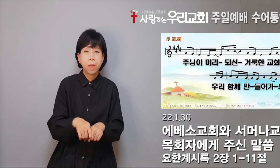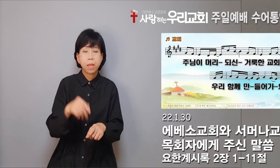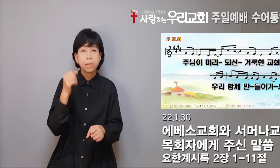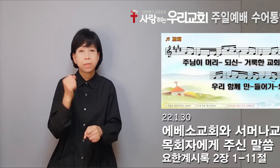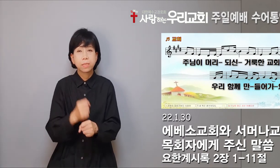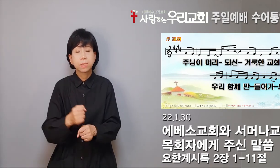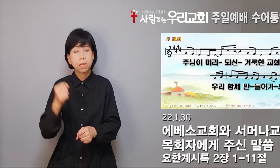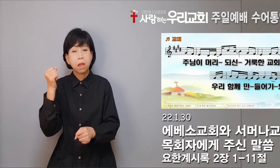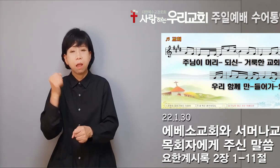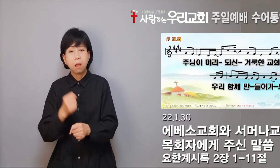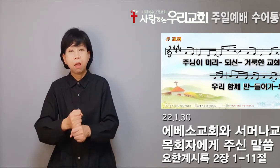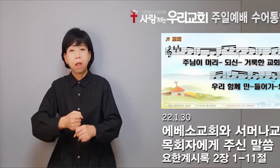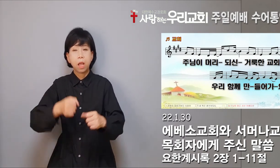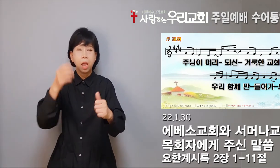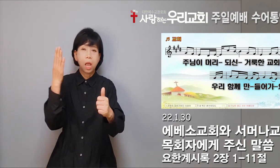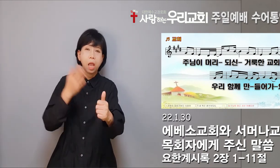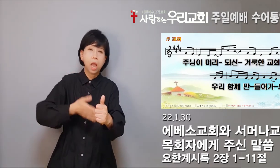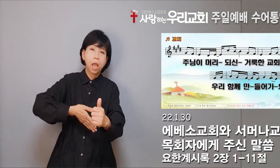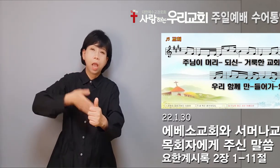만들어